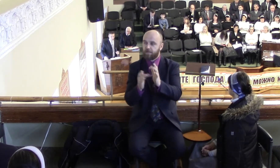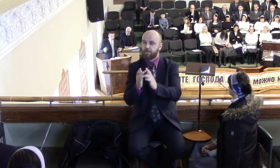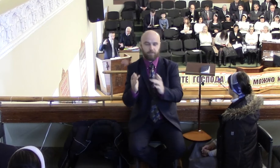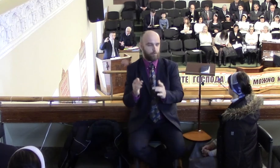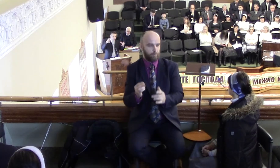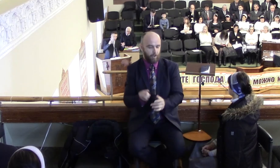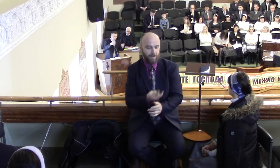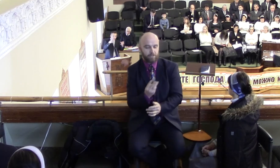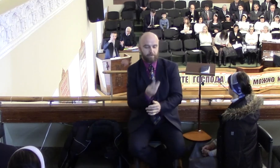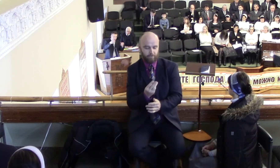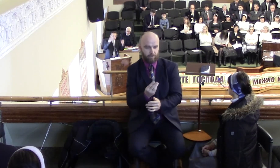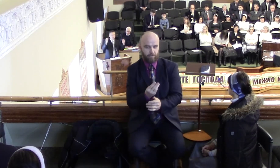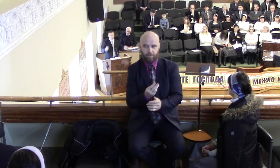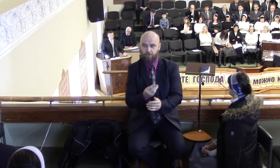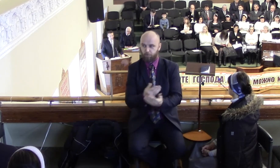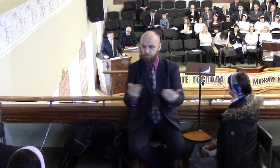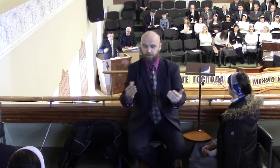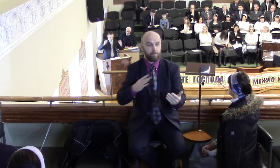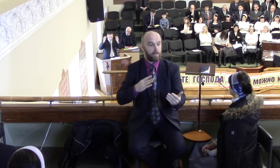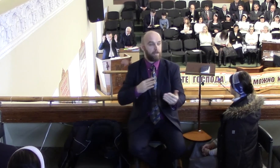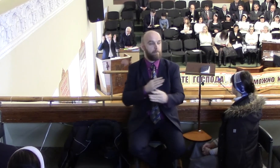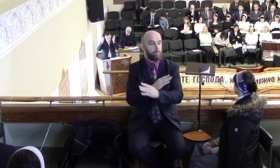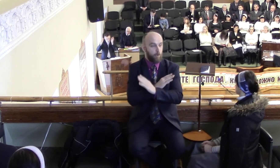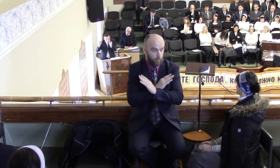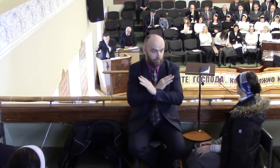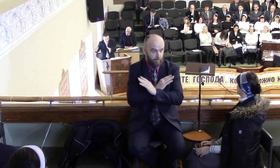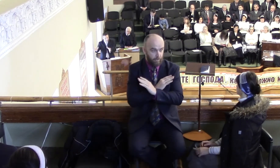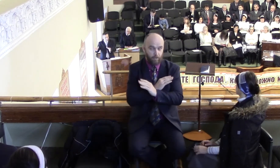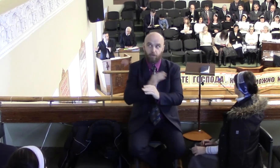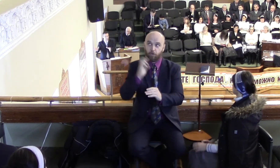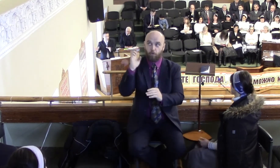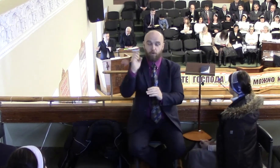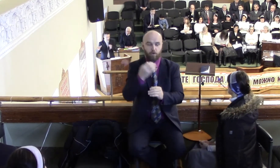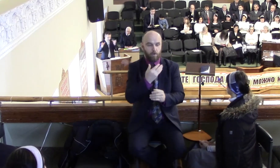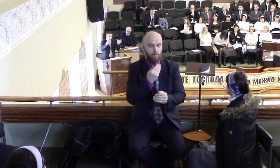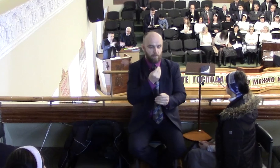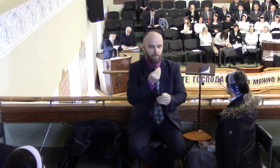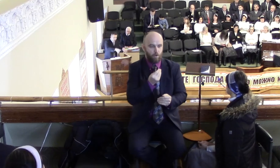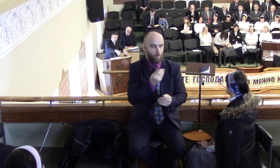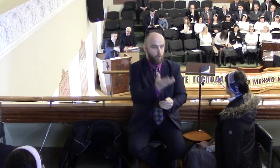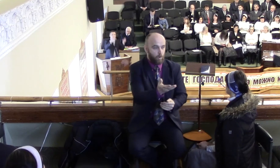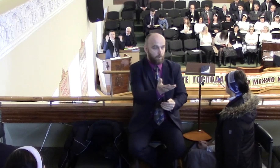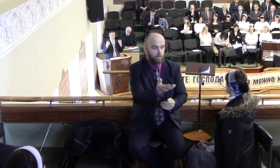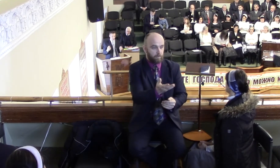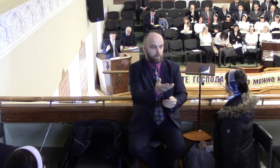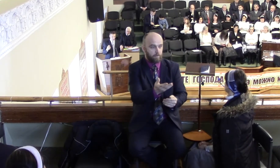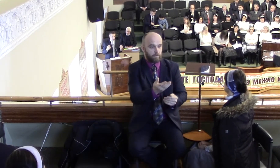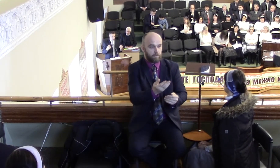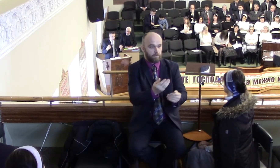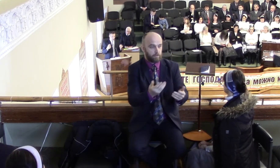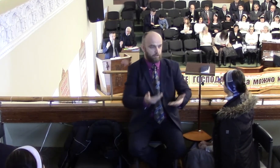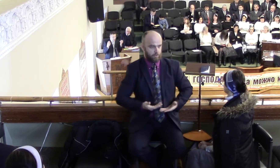фраза. Оживотворил с Ним. Как Христос умер на кресте, был погребен и